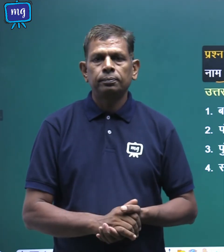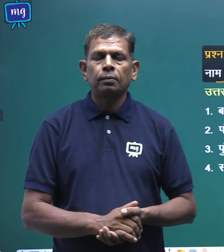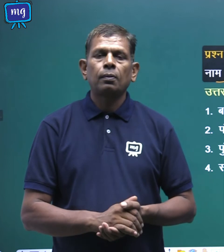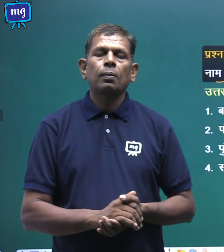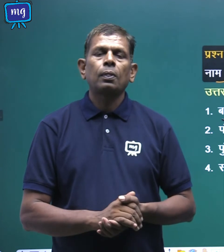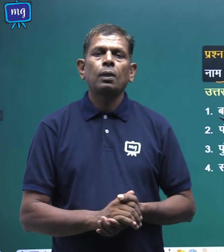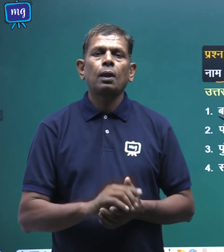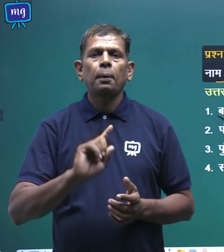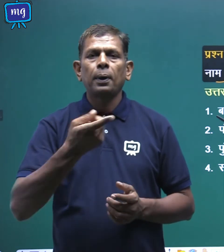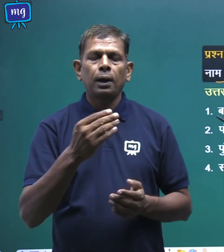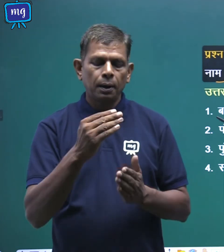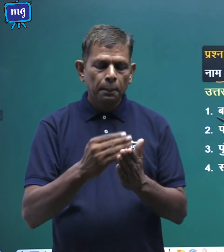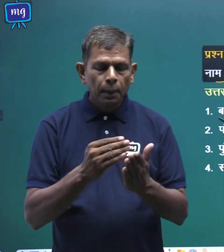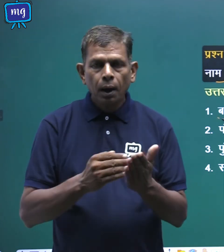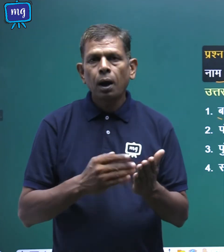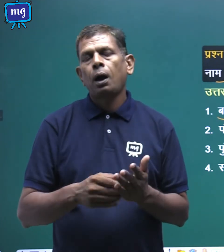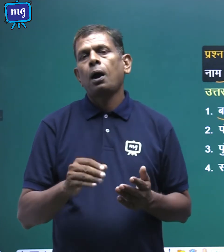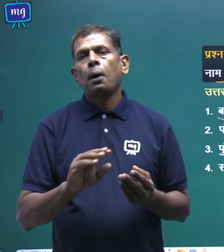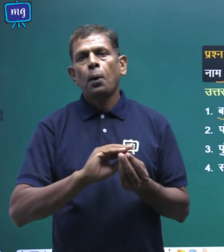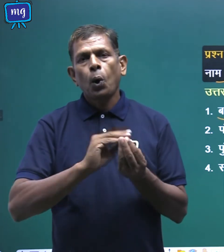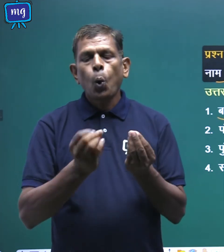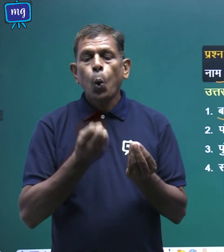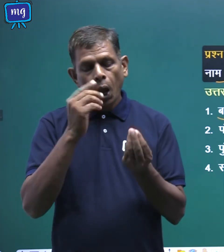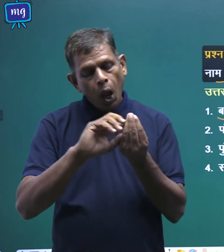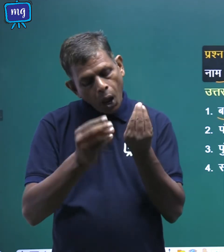पहला भाग है बाह्य दल,